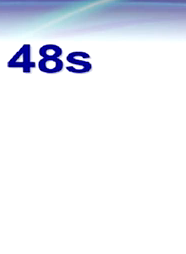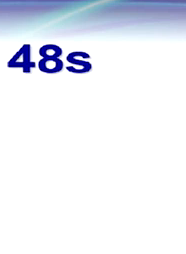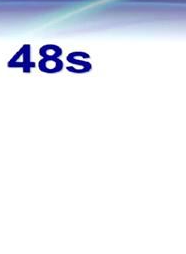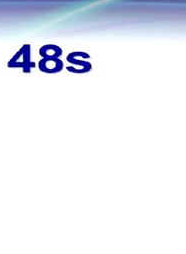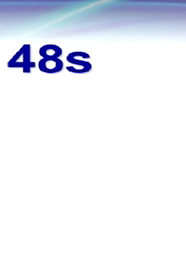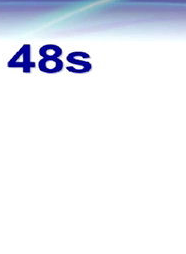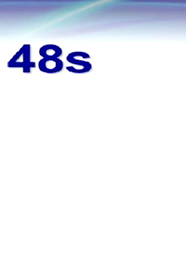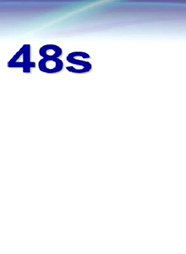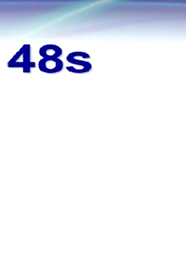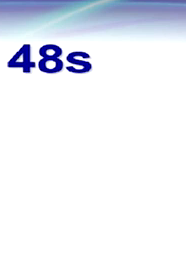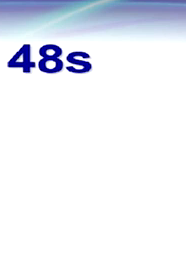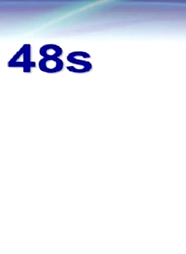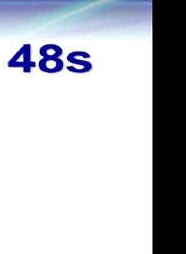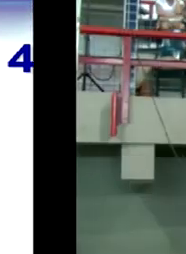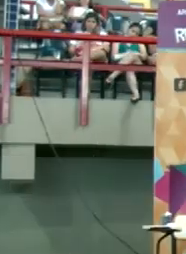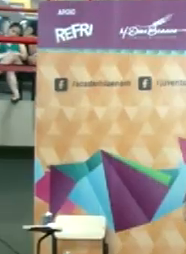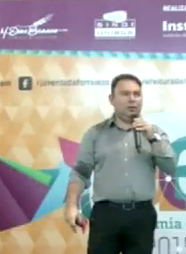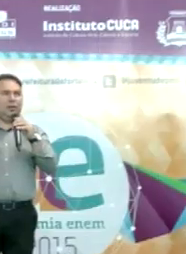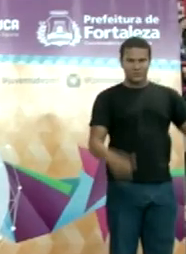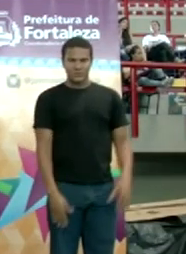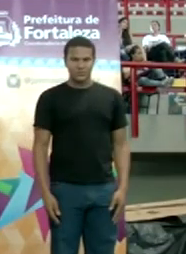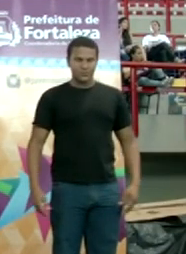48 segundos.